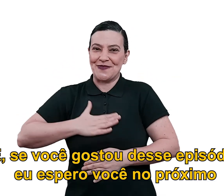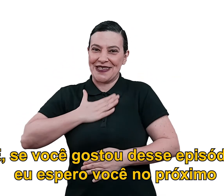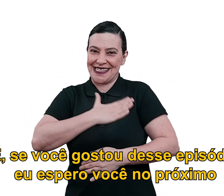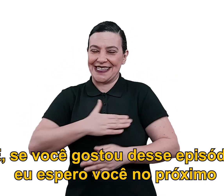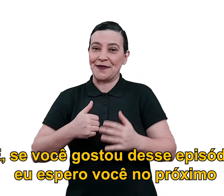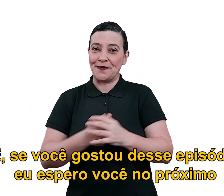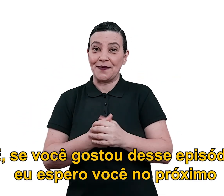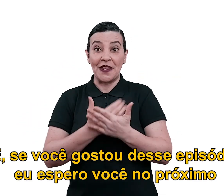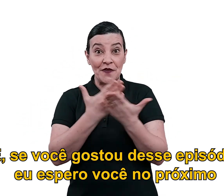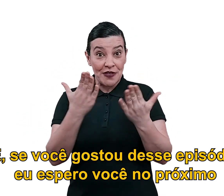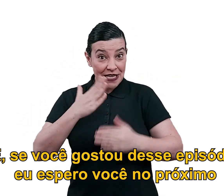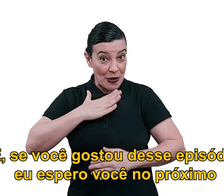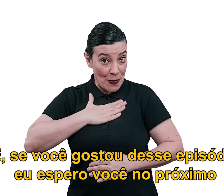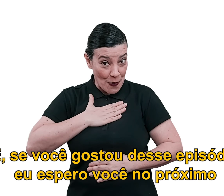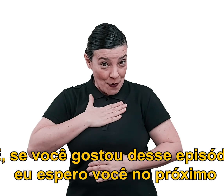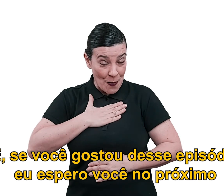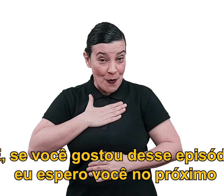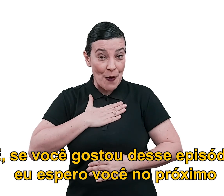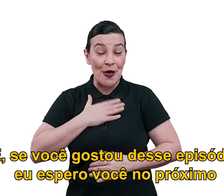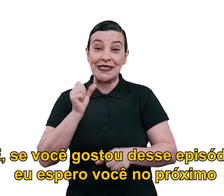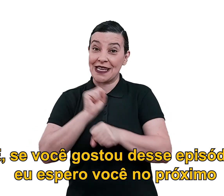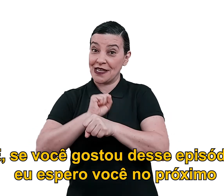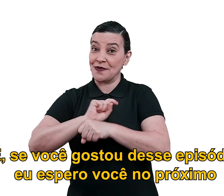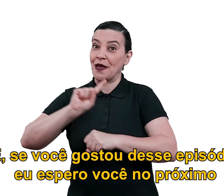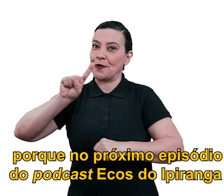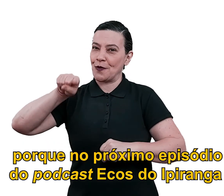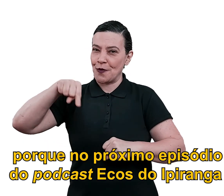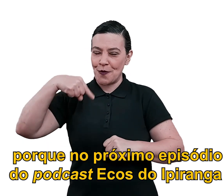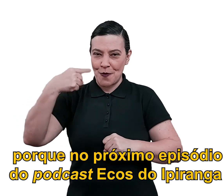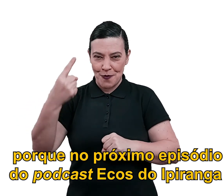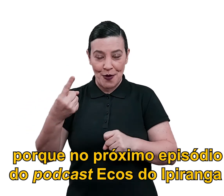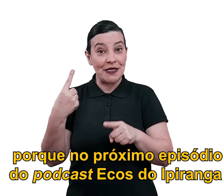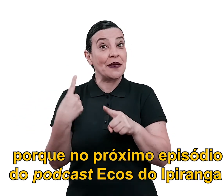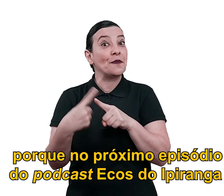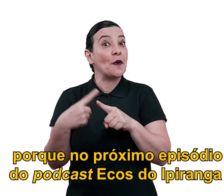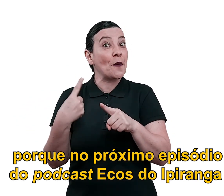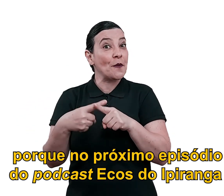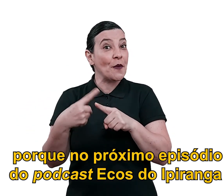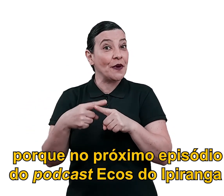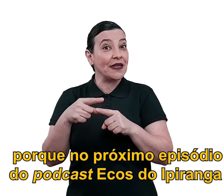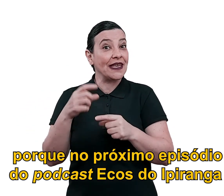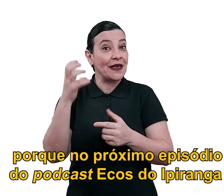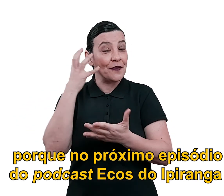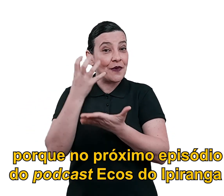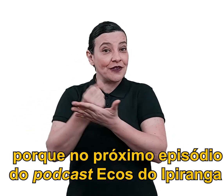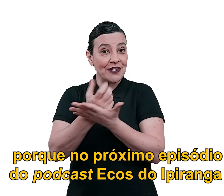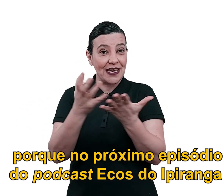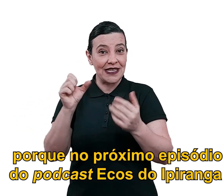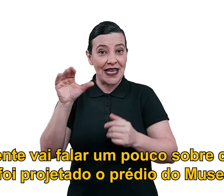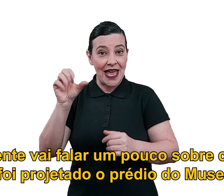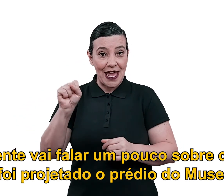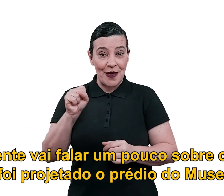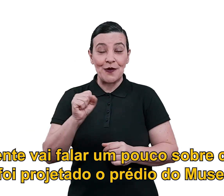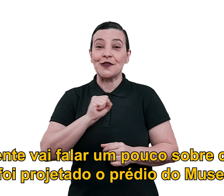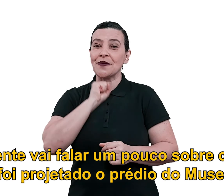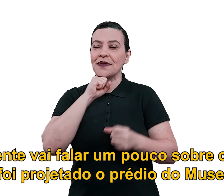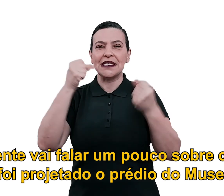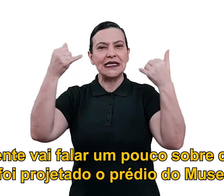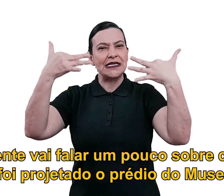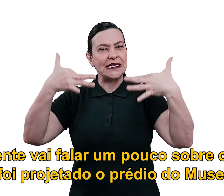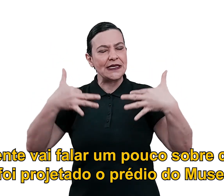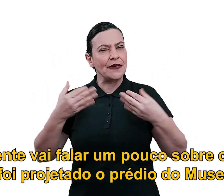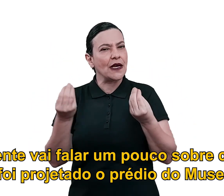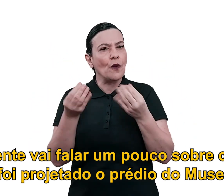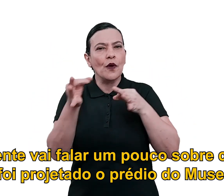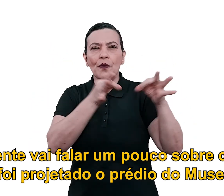prazer. E se você gostou desse episódio, eu espero você no próximo. Porque no próximo episódio do podcast Ecos do Ipiranga, a gente vai falar um pouco sobre